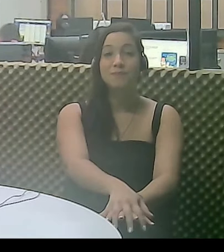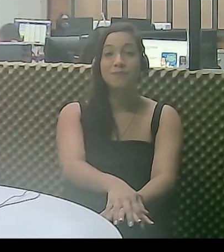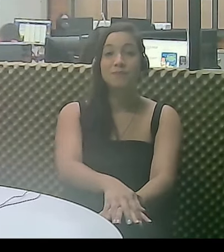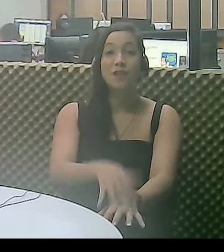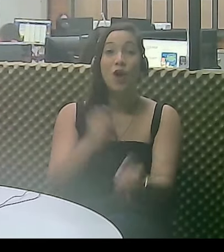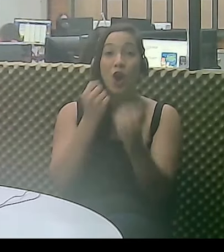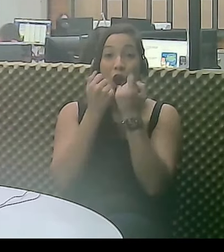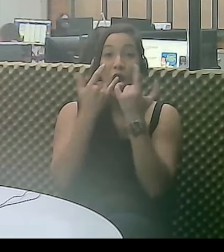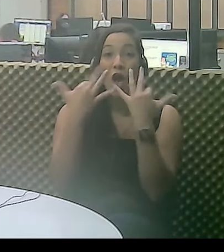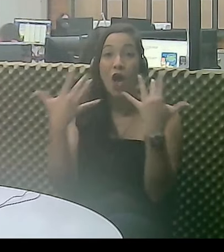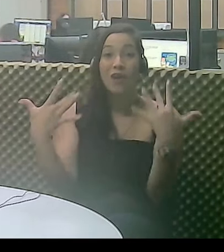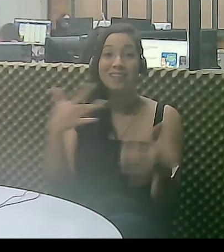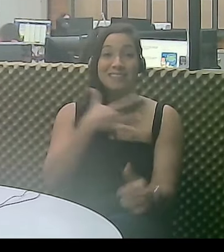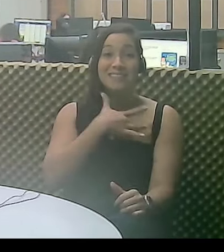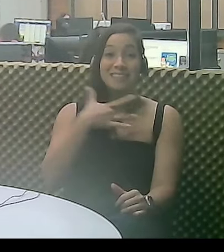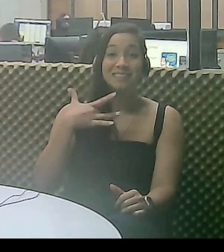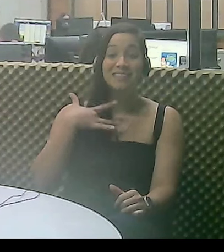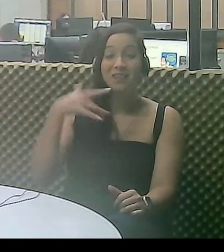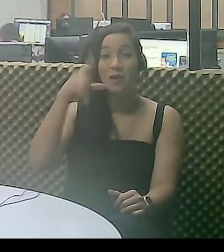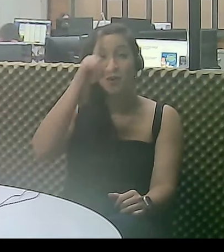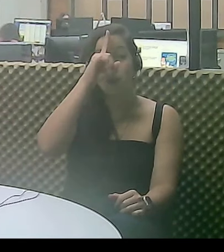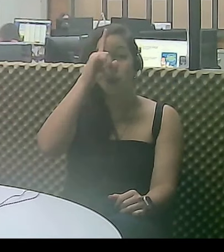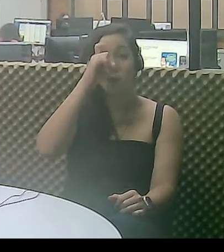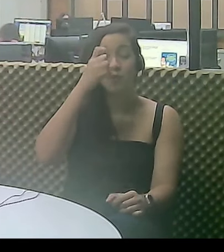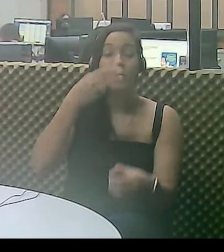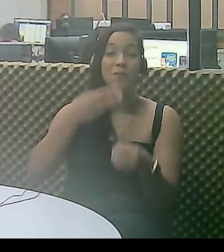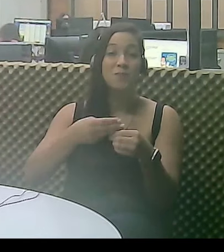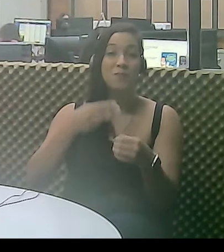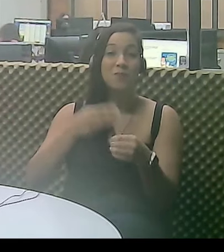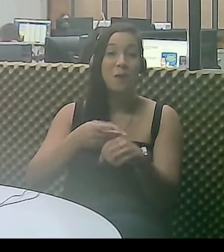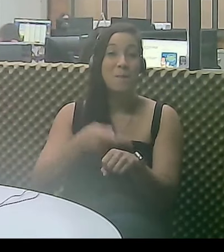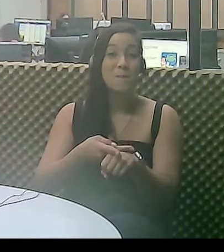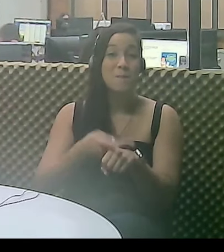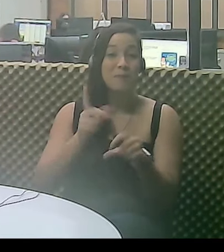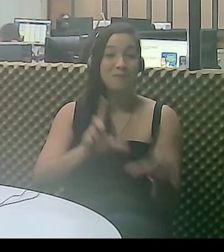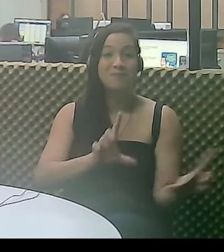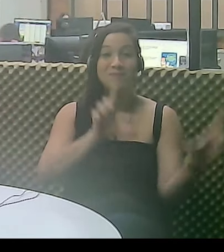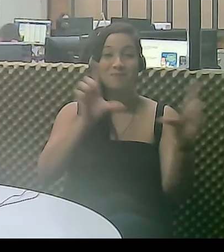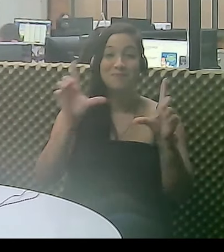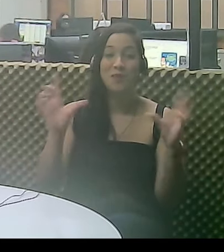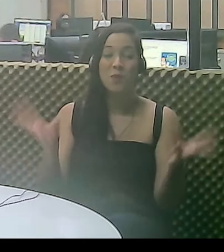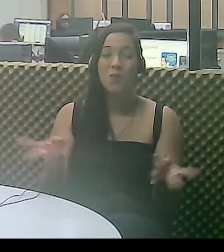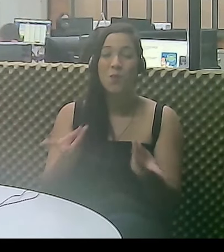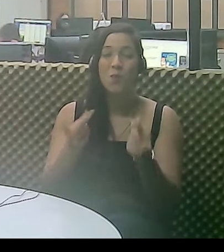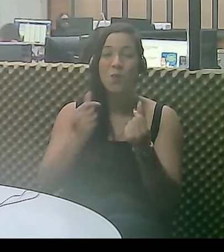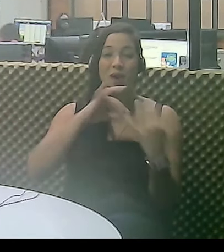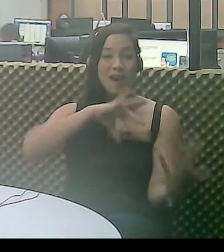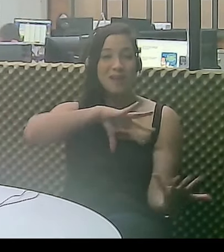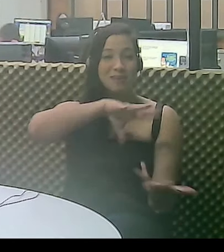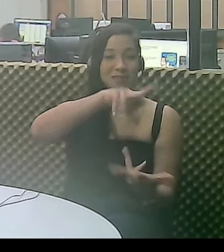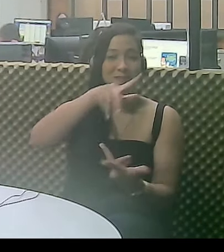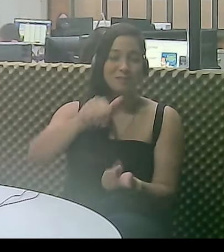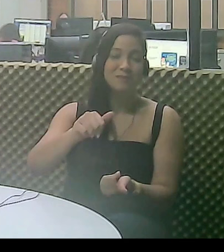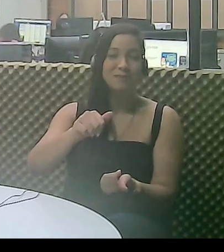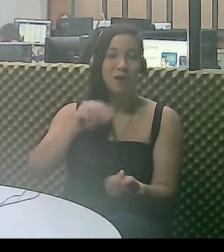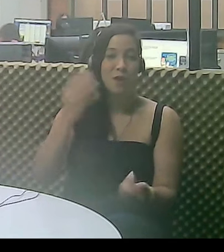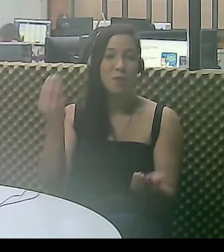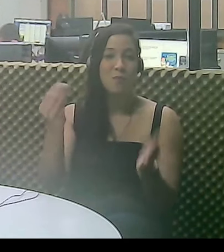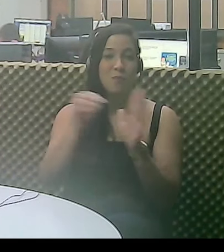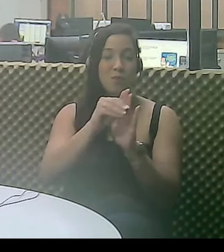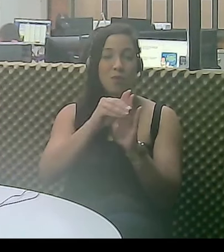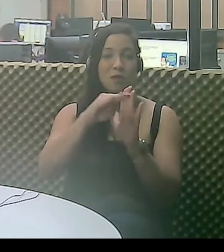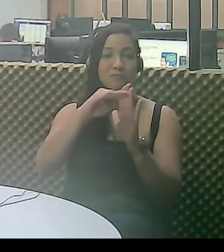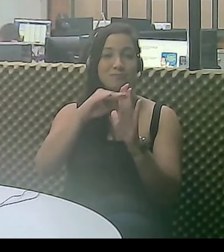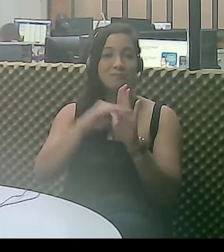Boa notícia na saúde. O Hospital Municipal recebeu prêmio e certificação de qualidade internacional e foi incluído no ranking